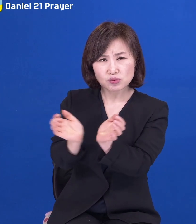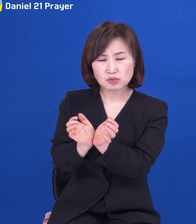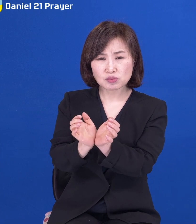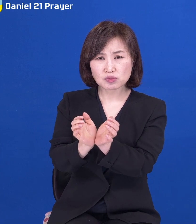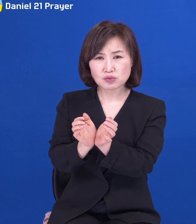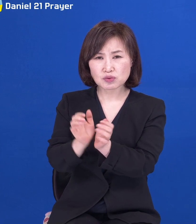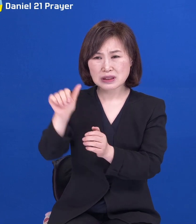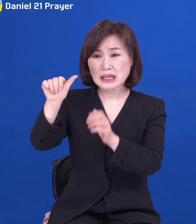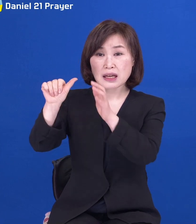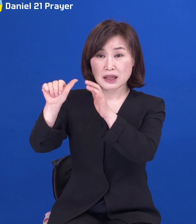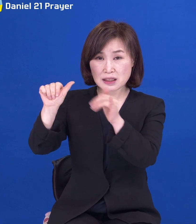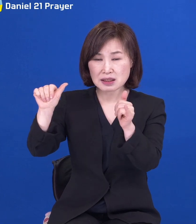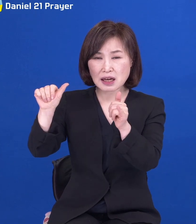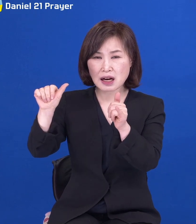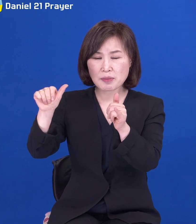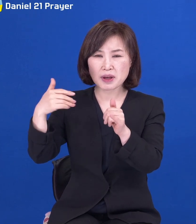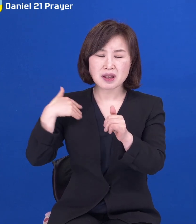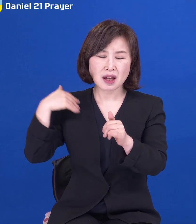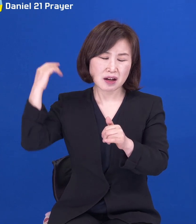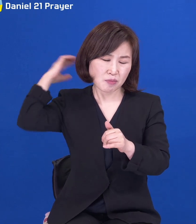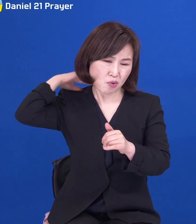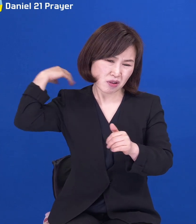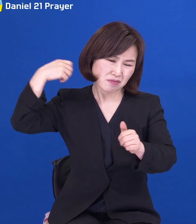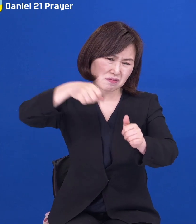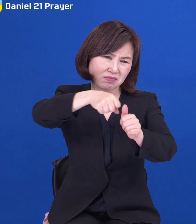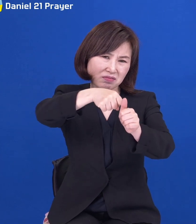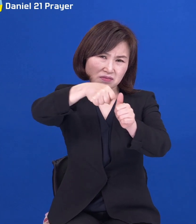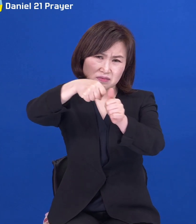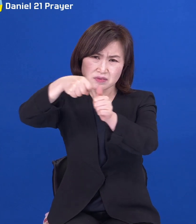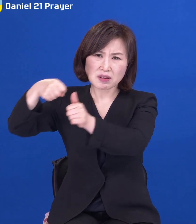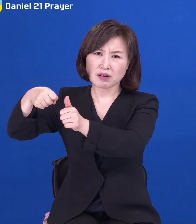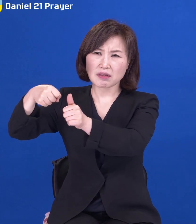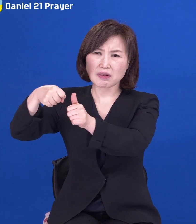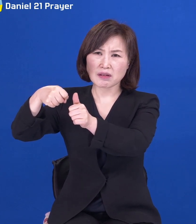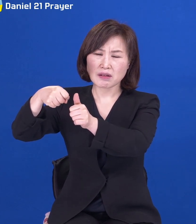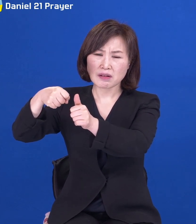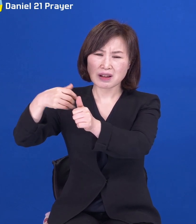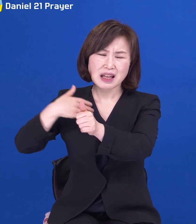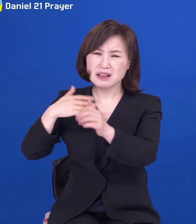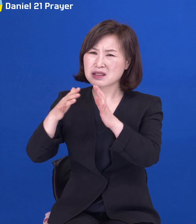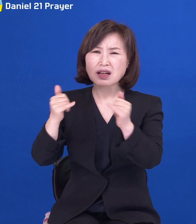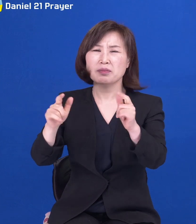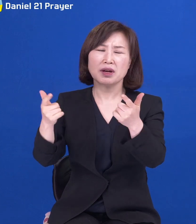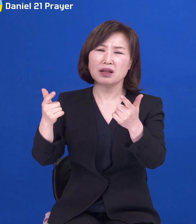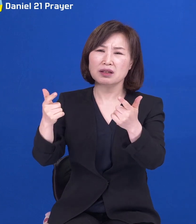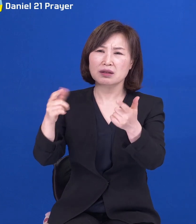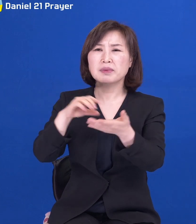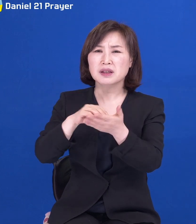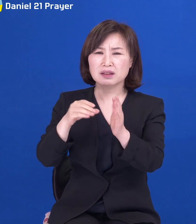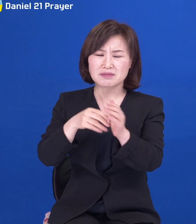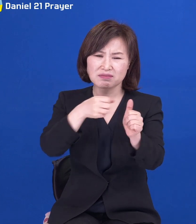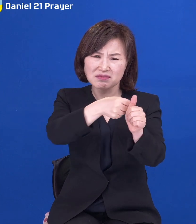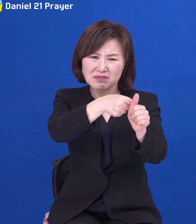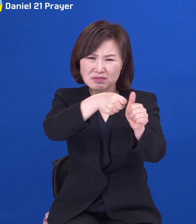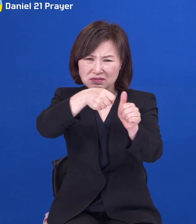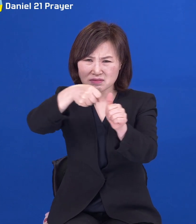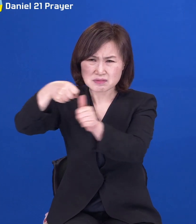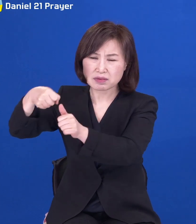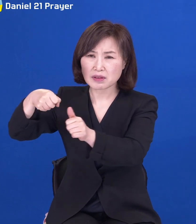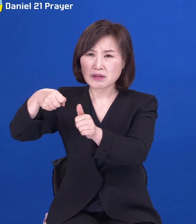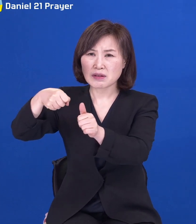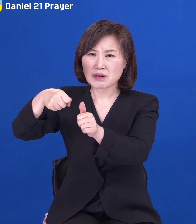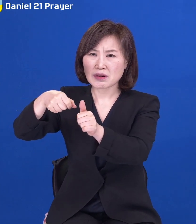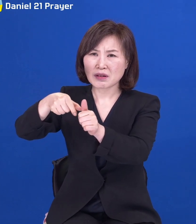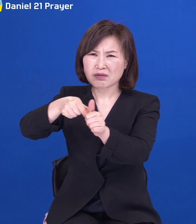들어와서 저를 이게 뒷뜸에서 질질 끌고 나가더라고요. 저는 그때 사람이 아니잖아요. 끌고 나가서 이제